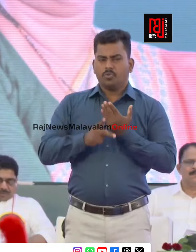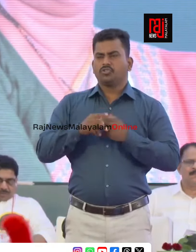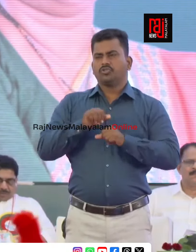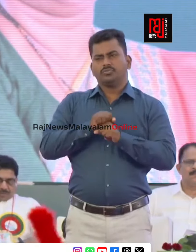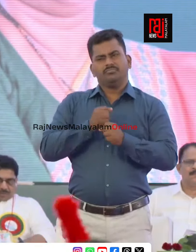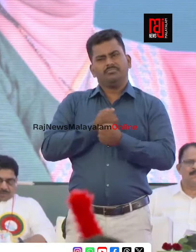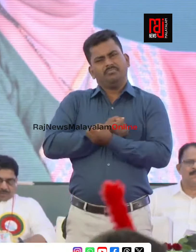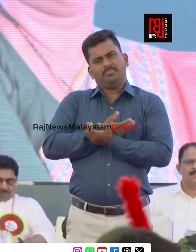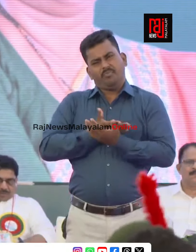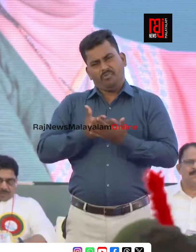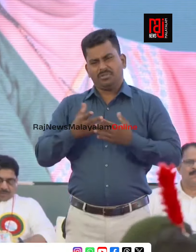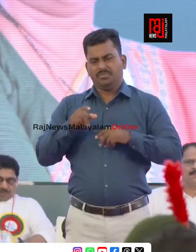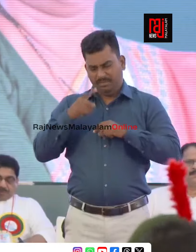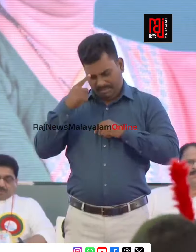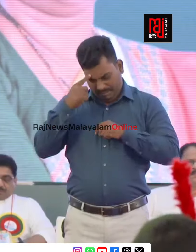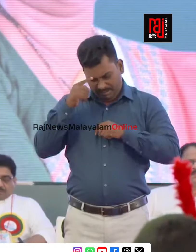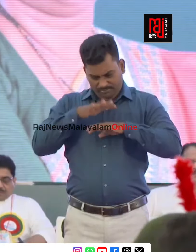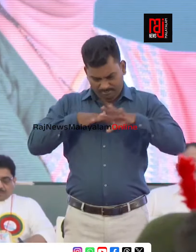നടപ്പിലാക്കുന്നതിന്